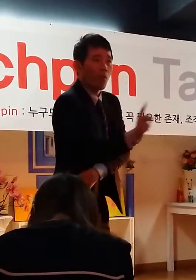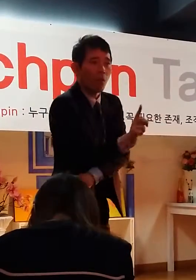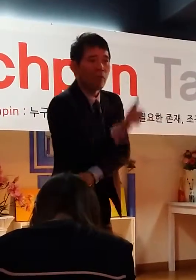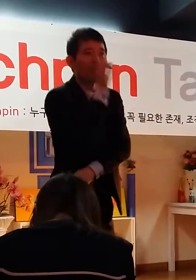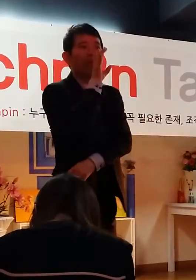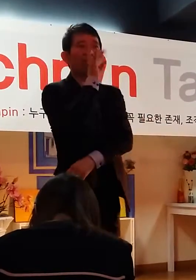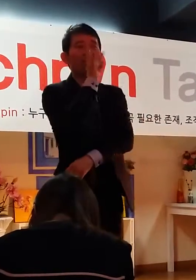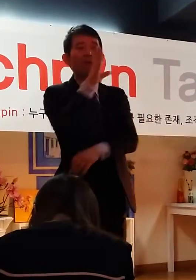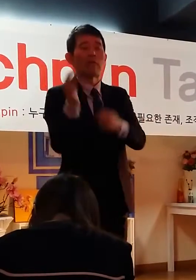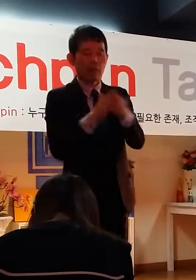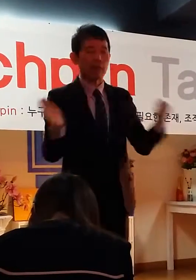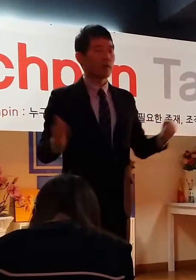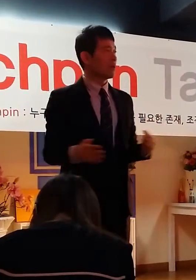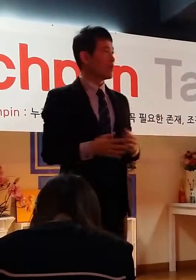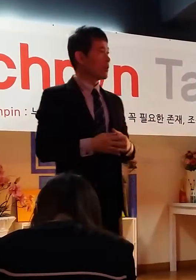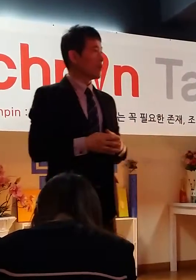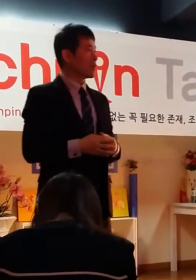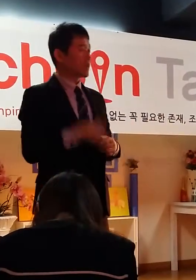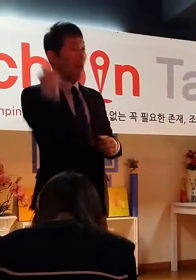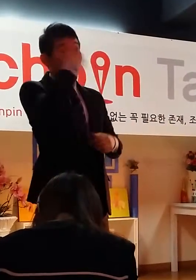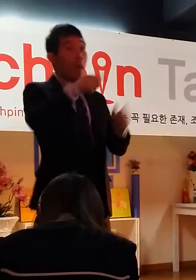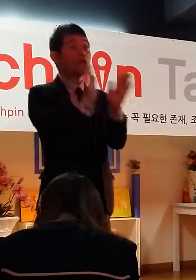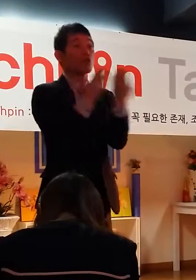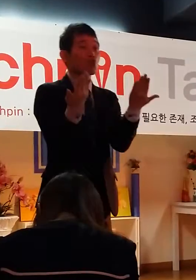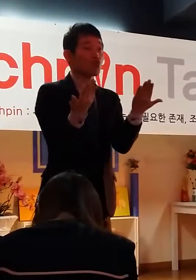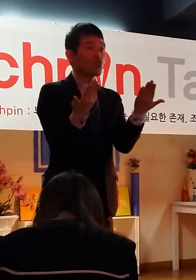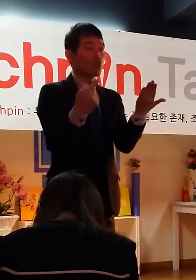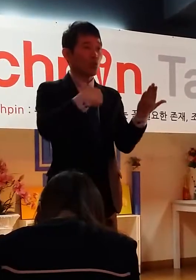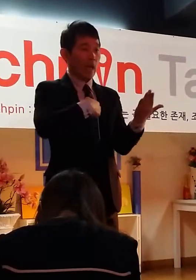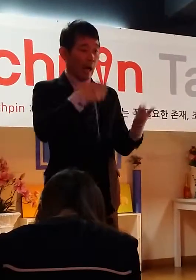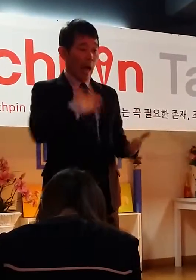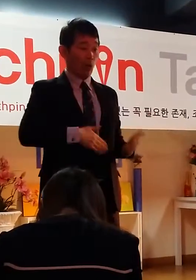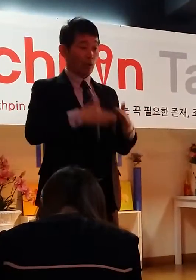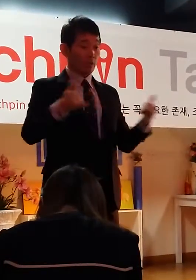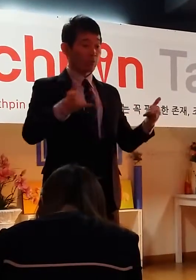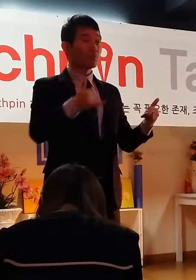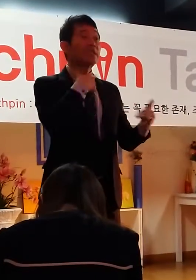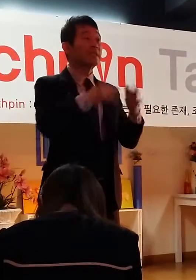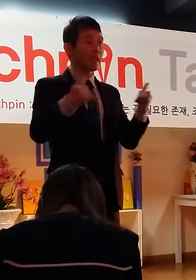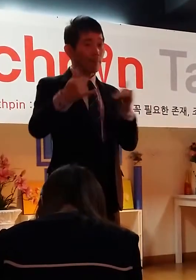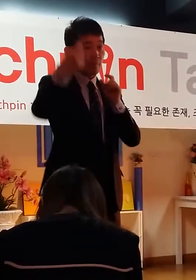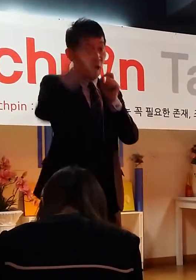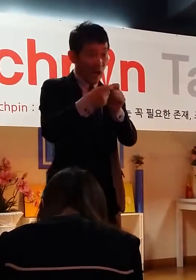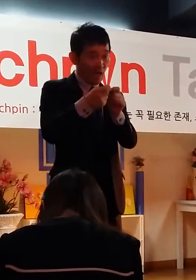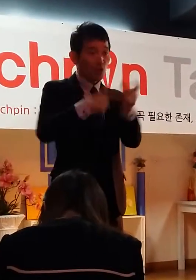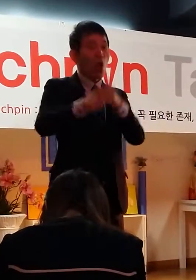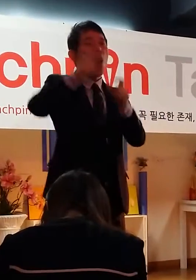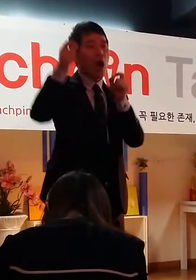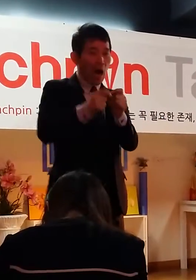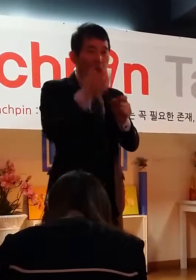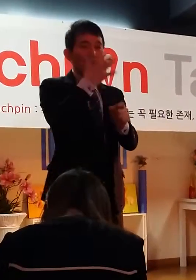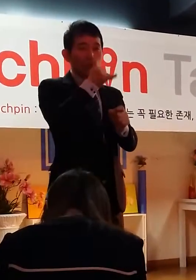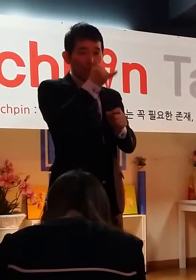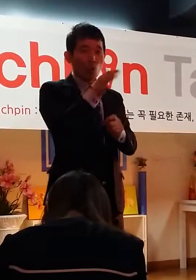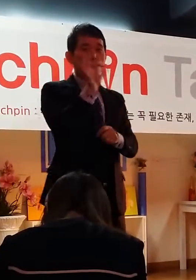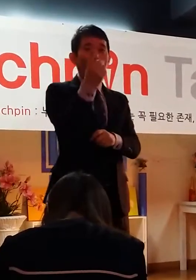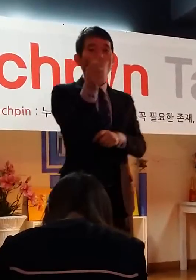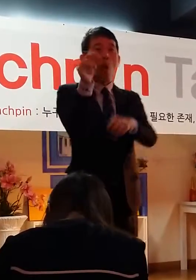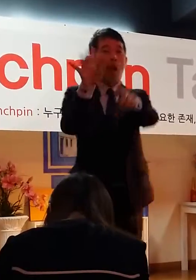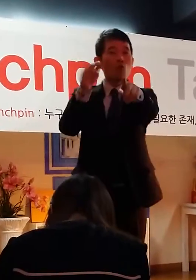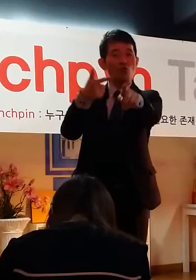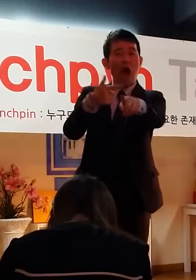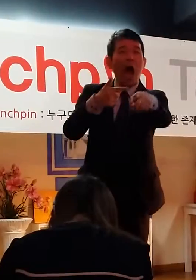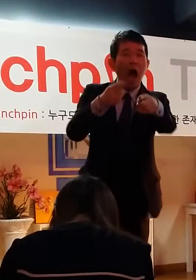여러분들 알아주는 사람 아무도 없어요. 근데 페이스북은 내가 알고 싶은 사람과 닿을 수도 있어요. 오해훈이 패치이라서